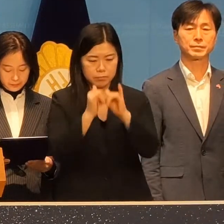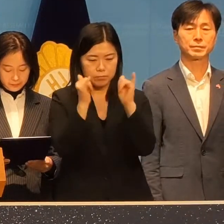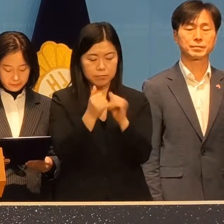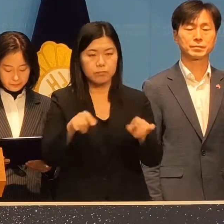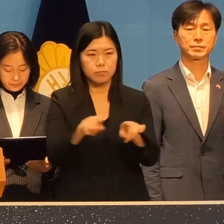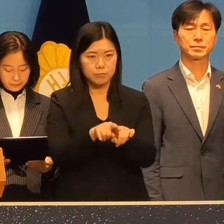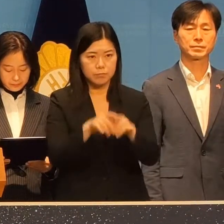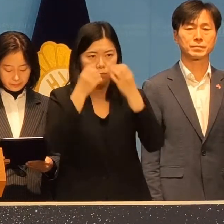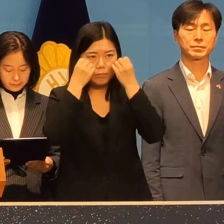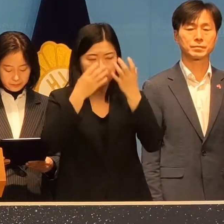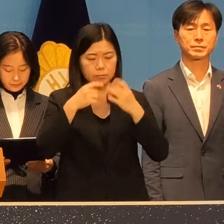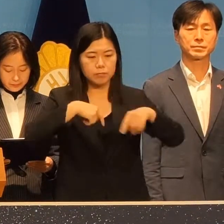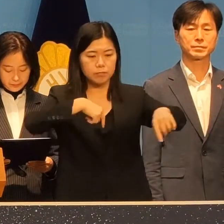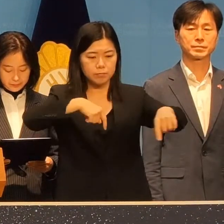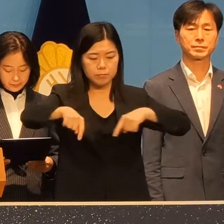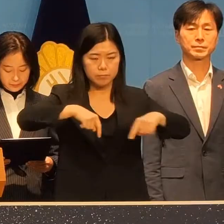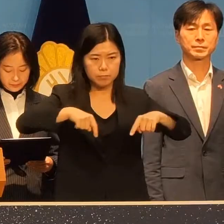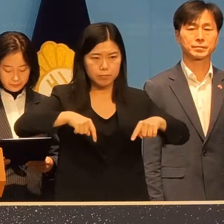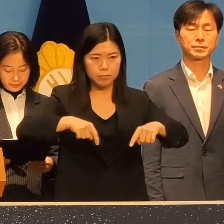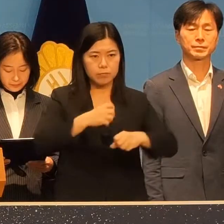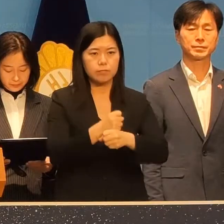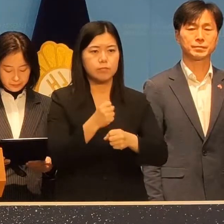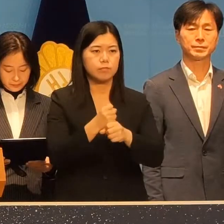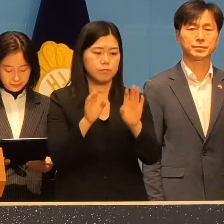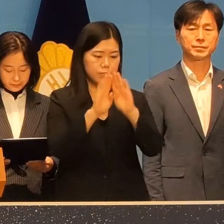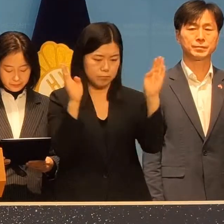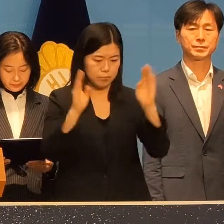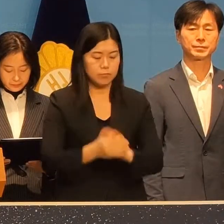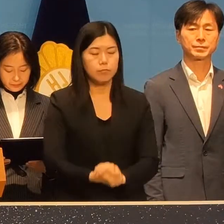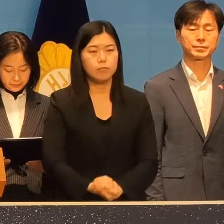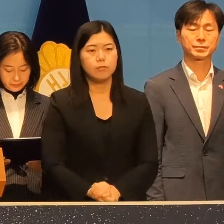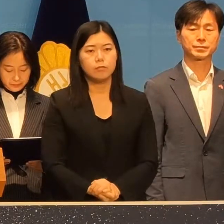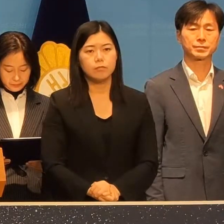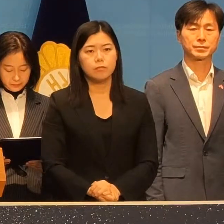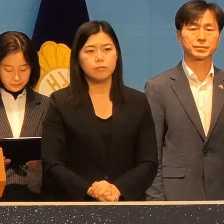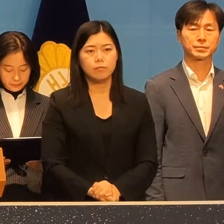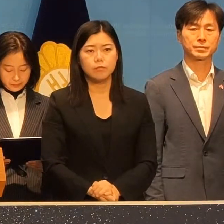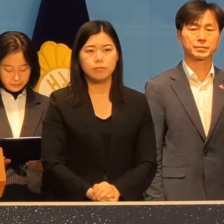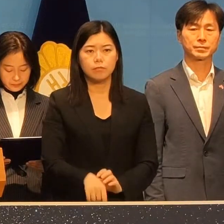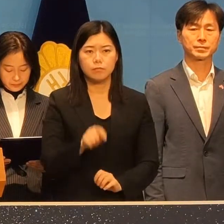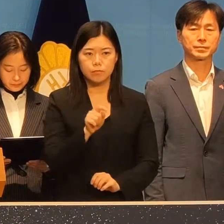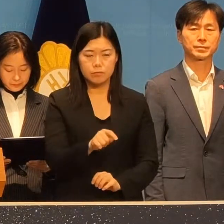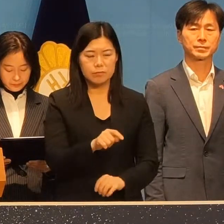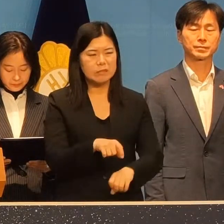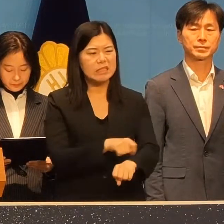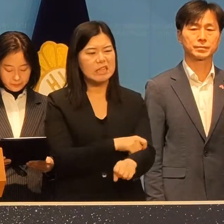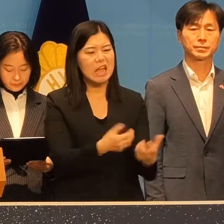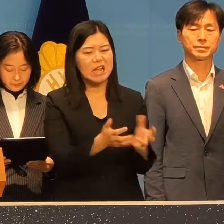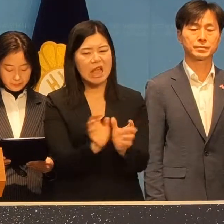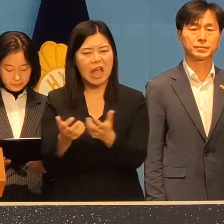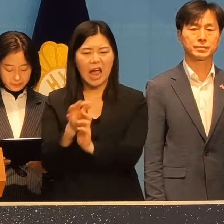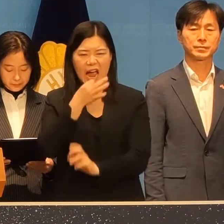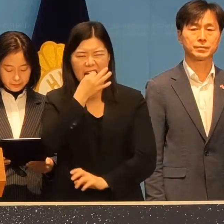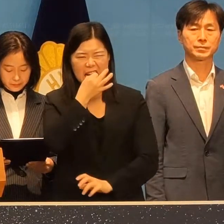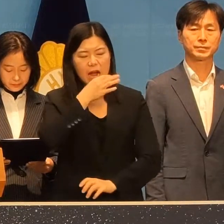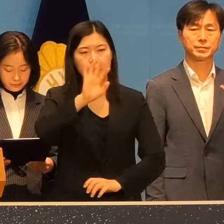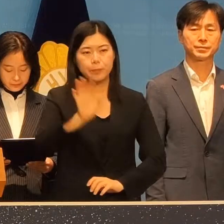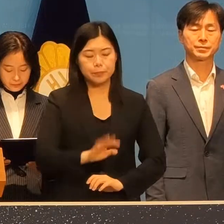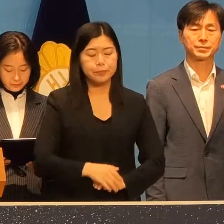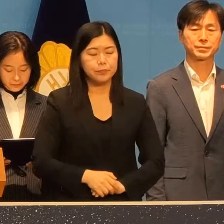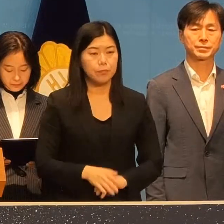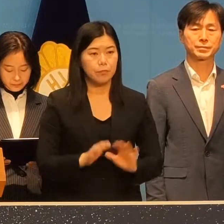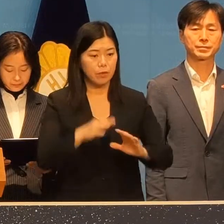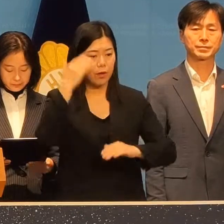질서를 정립해 나가는 출발점입니다. 정치개혁은 특정 정당의 유불리가 아니라